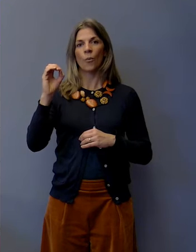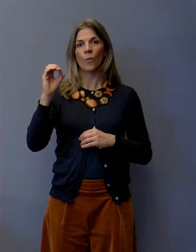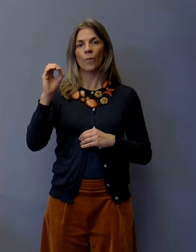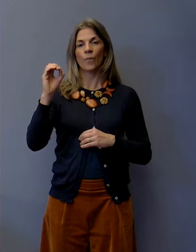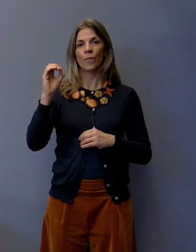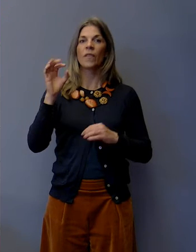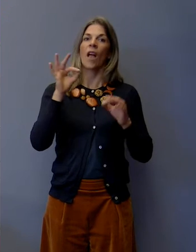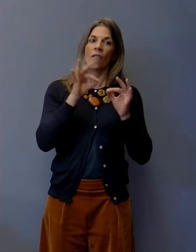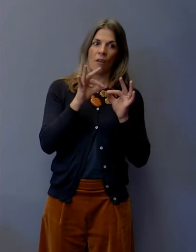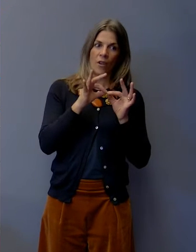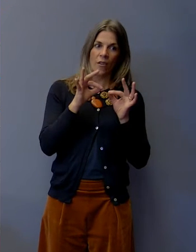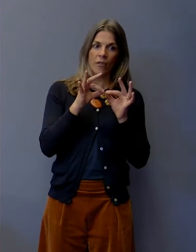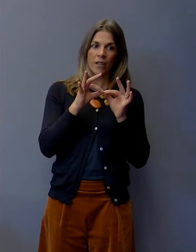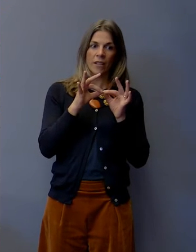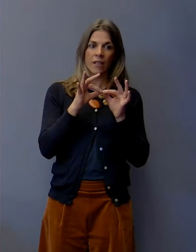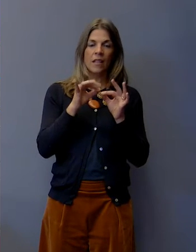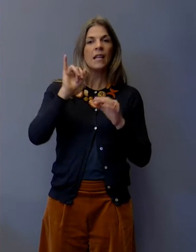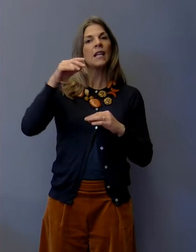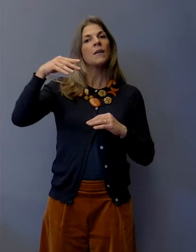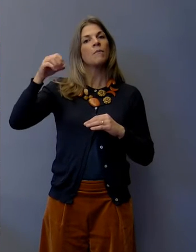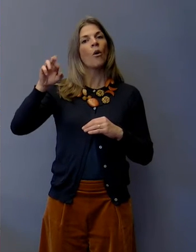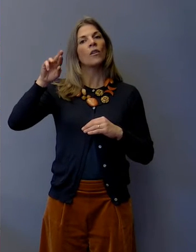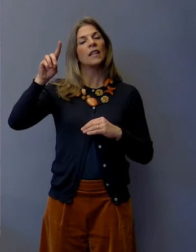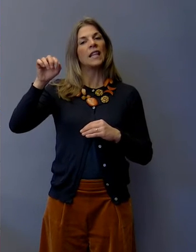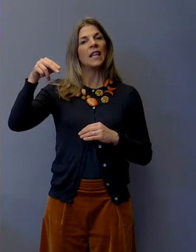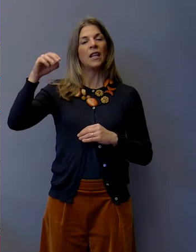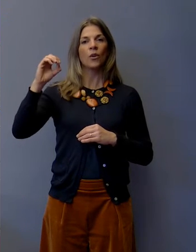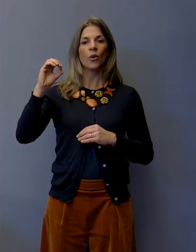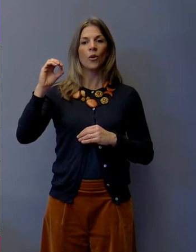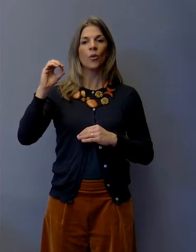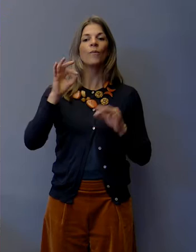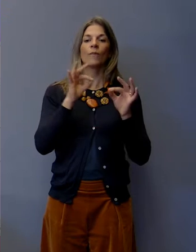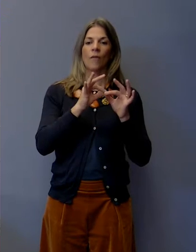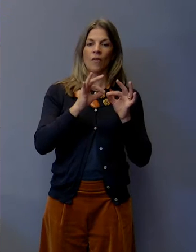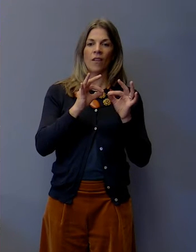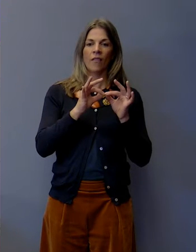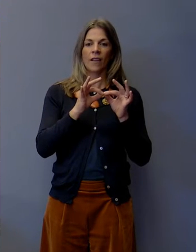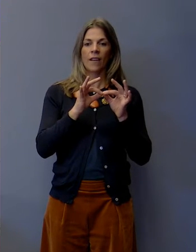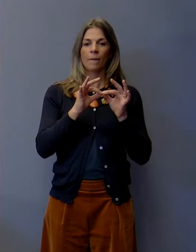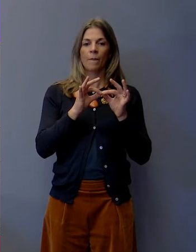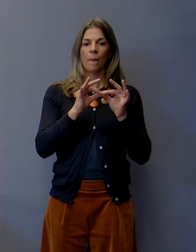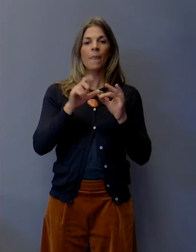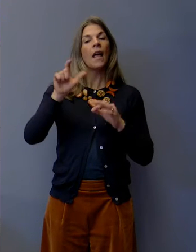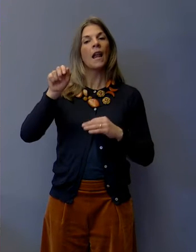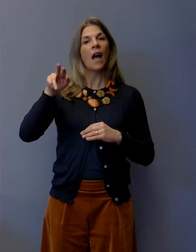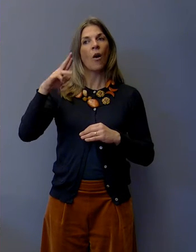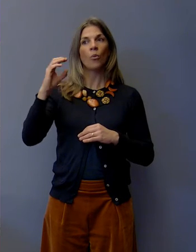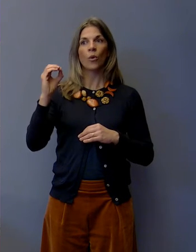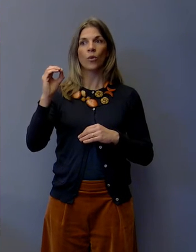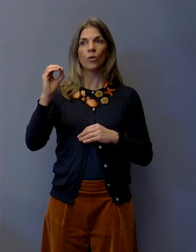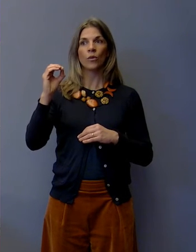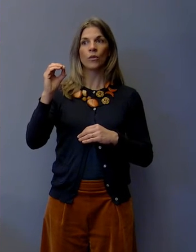favore monet consigliere immordino favorevole consigliera lauro